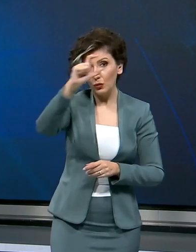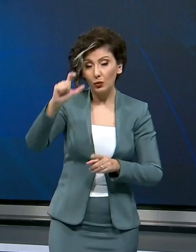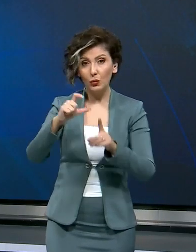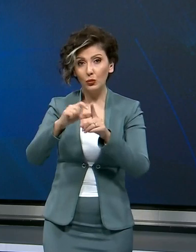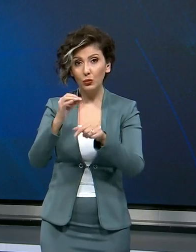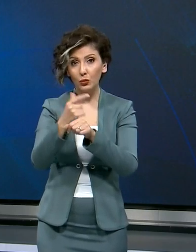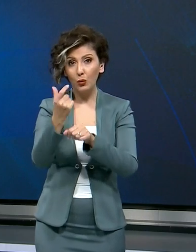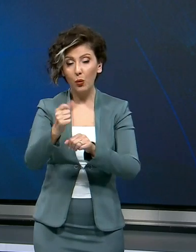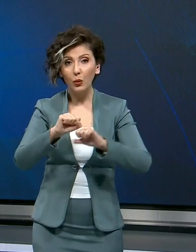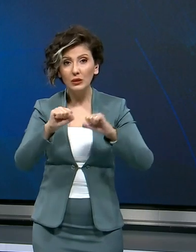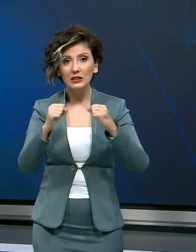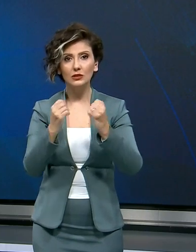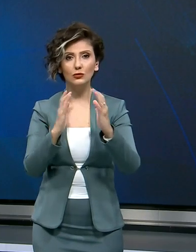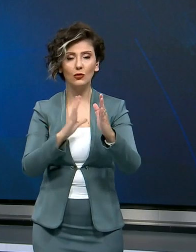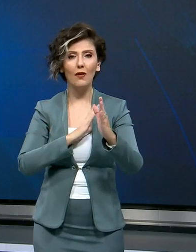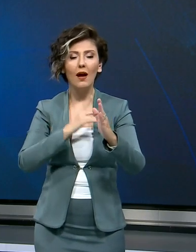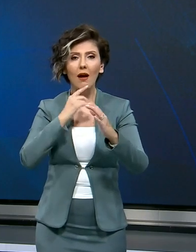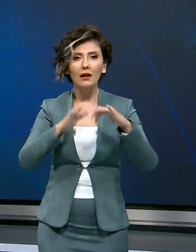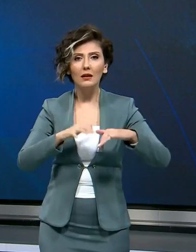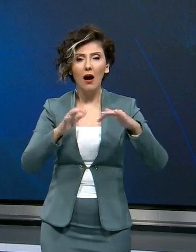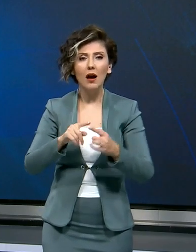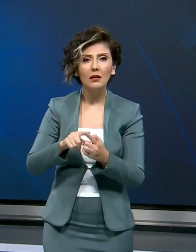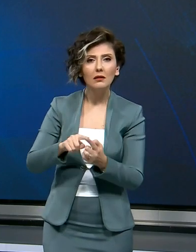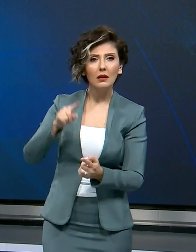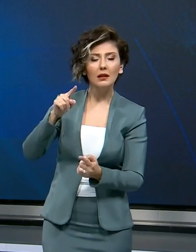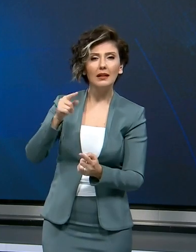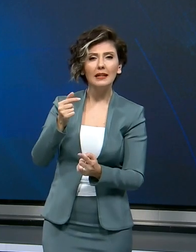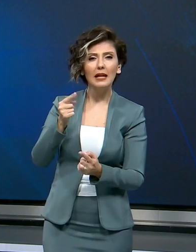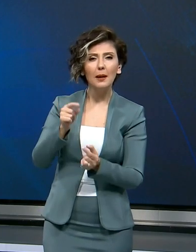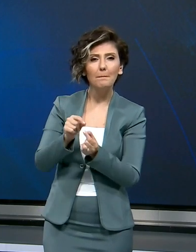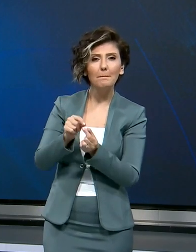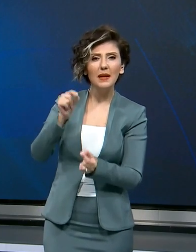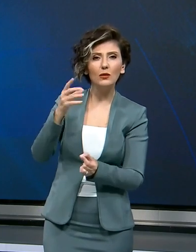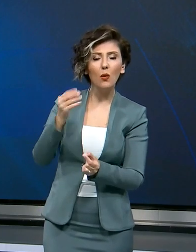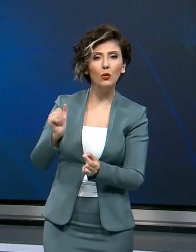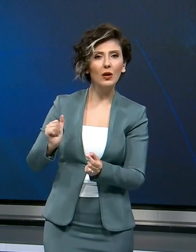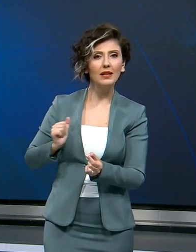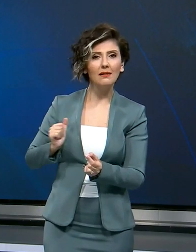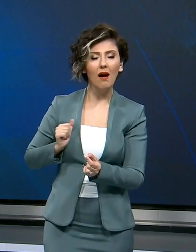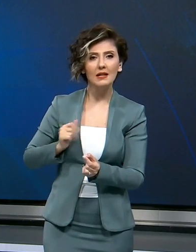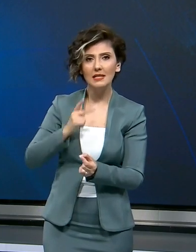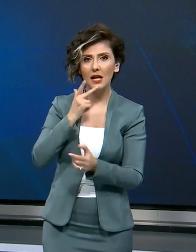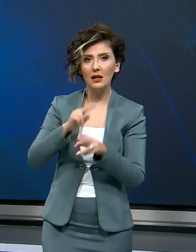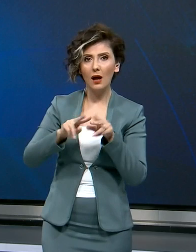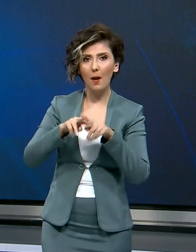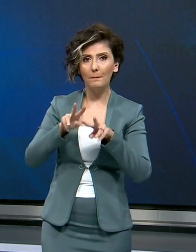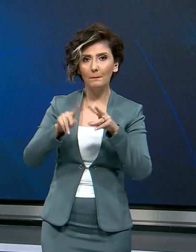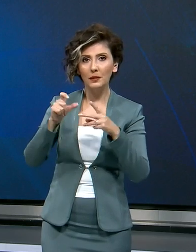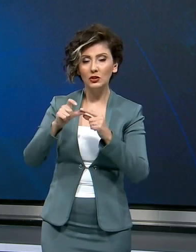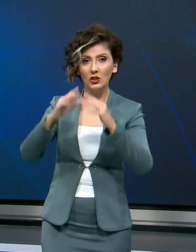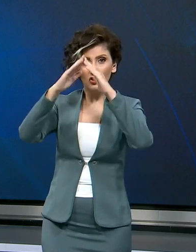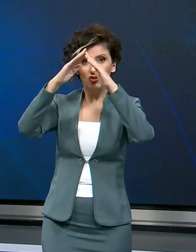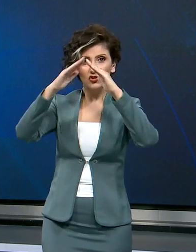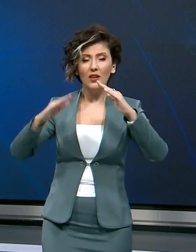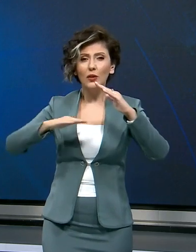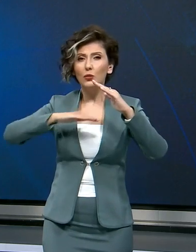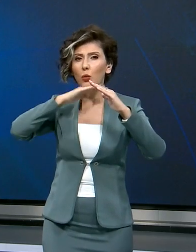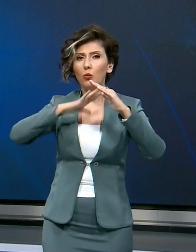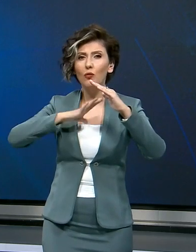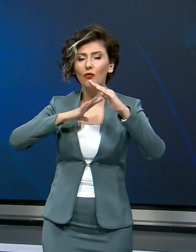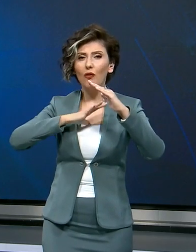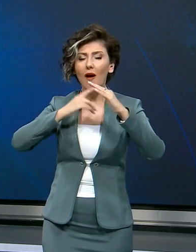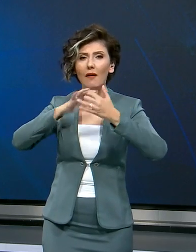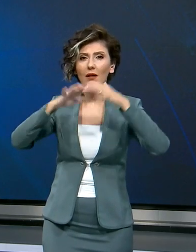Yurdun doğusunda kış sürüyor. Kar kalınlığının yarım metreyi bulduğu Kars Sarıkamış'ta çatılarda biriken kar ve